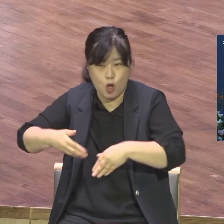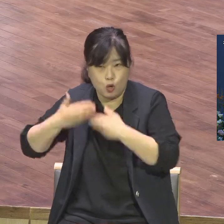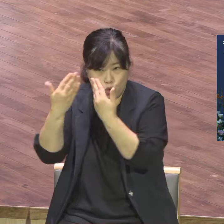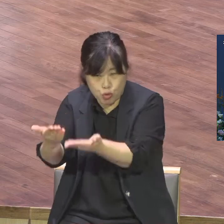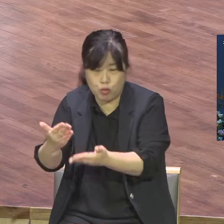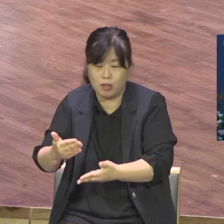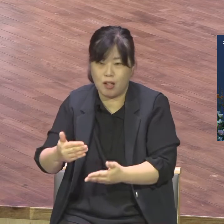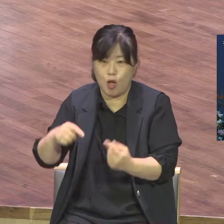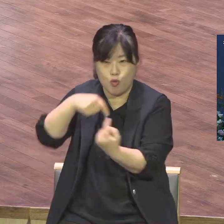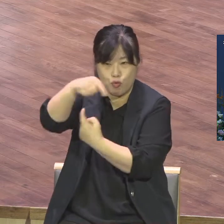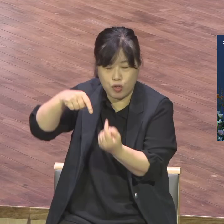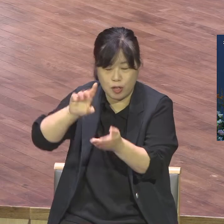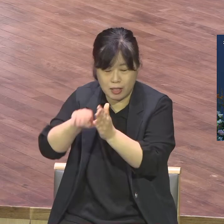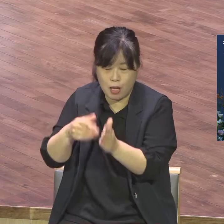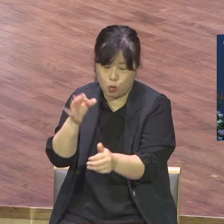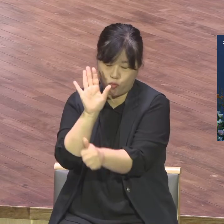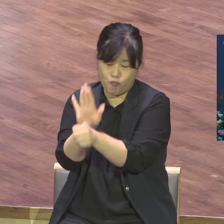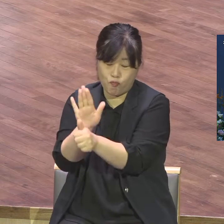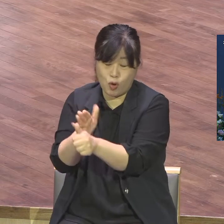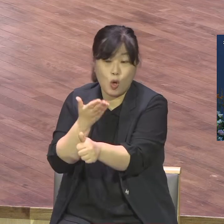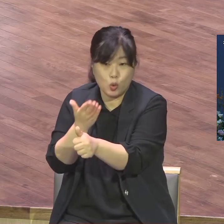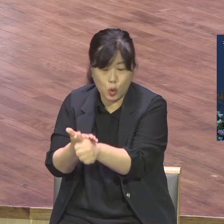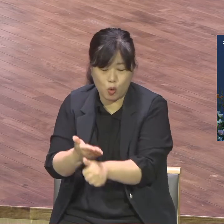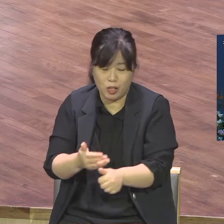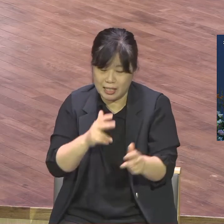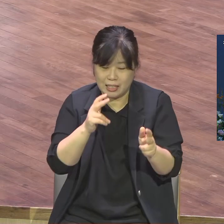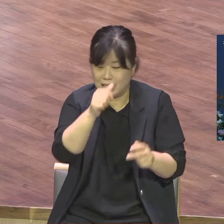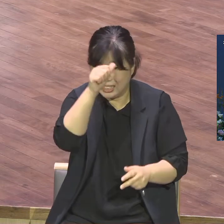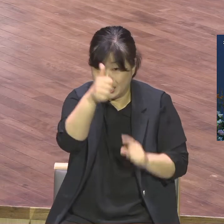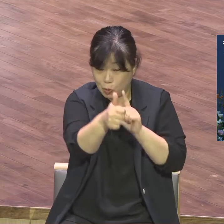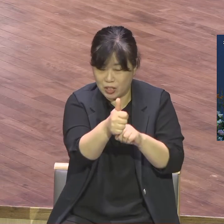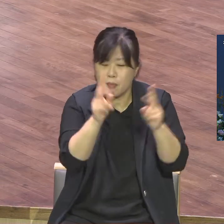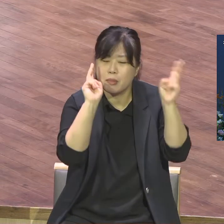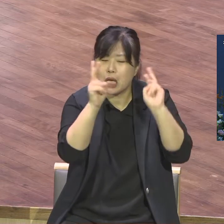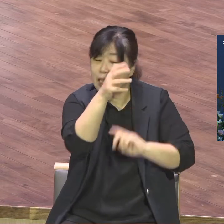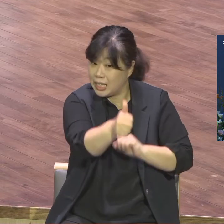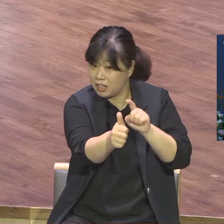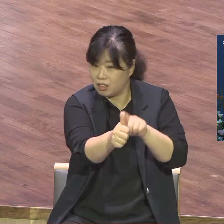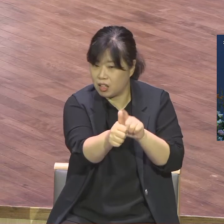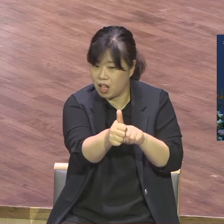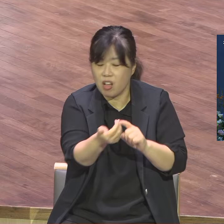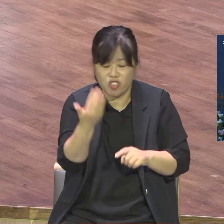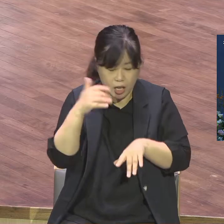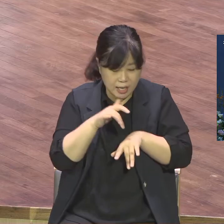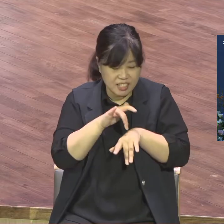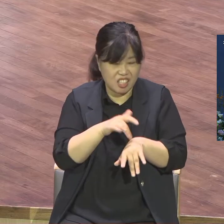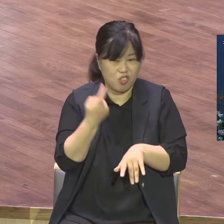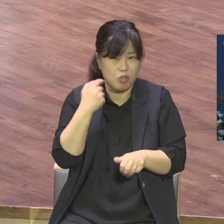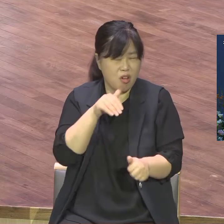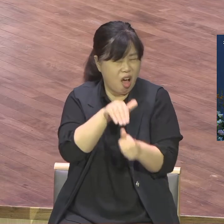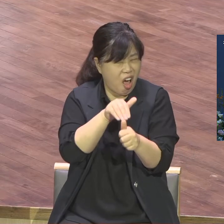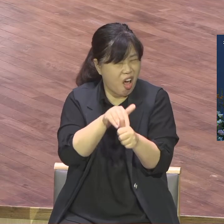다 가난한 사람들이 말해 교회는 대부분 다 가난해. 왜? 사단이 다 뺏겨가지고